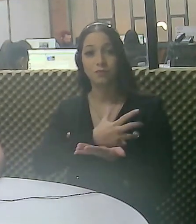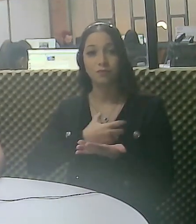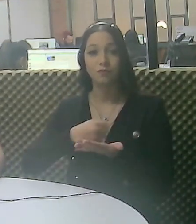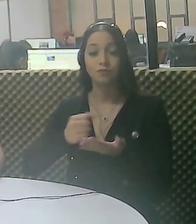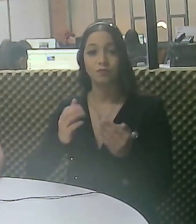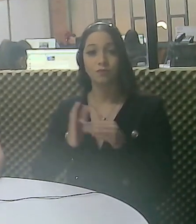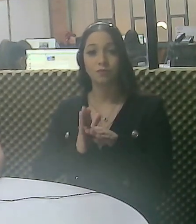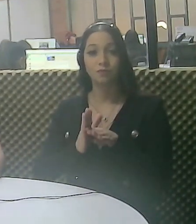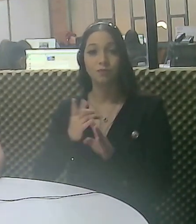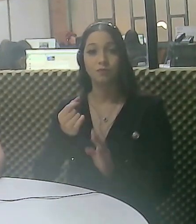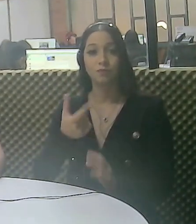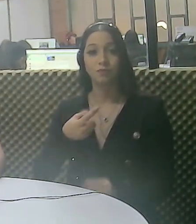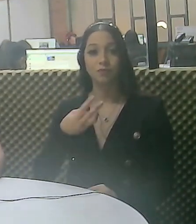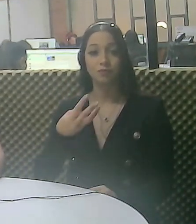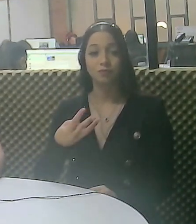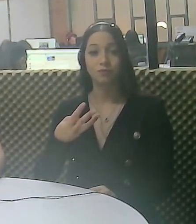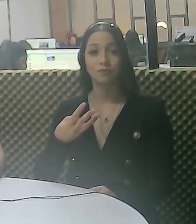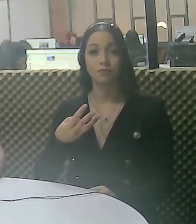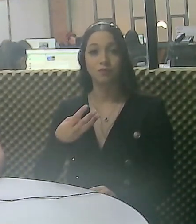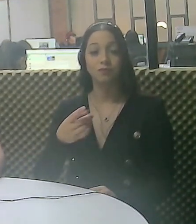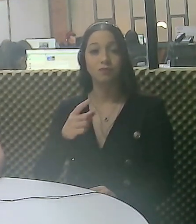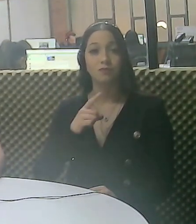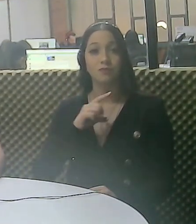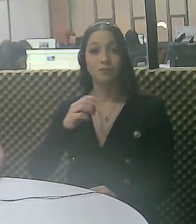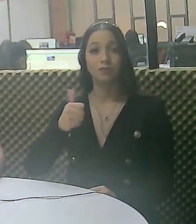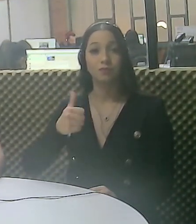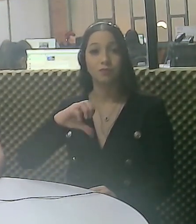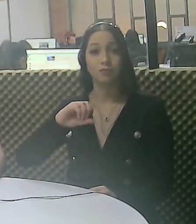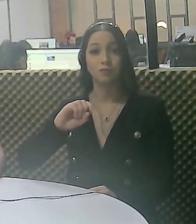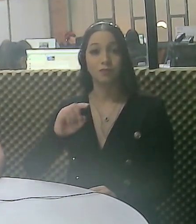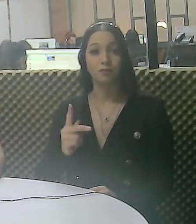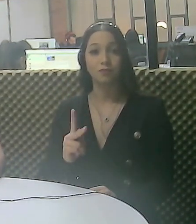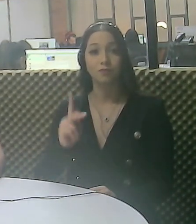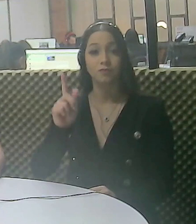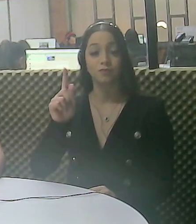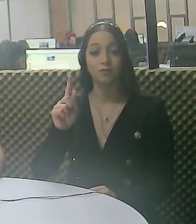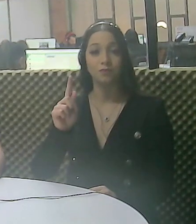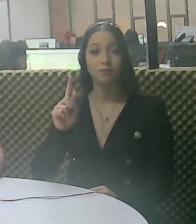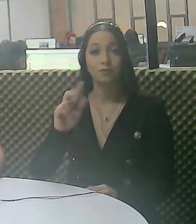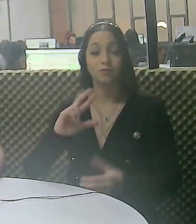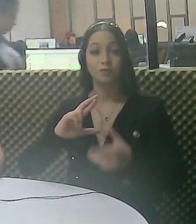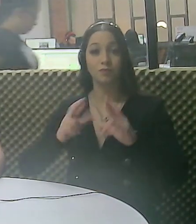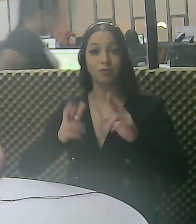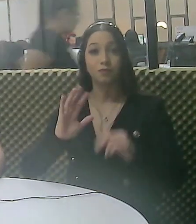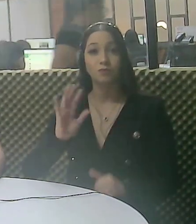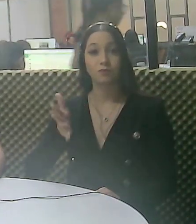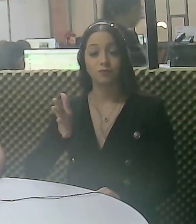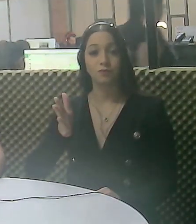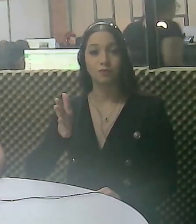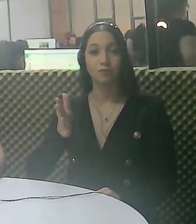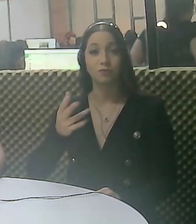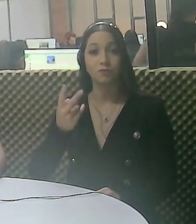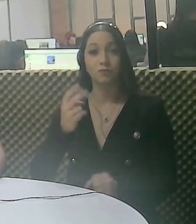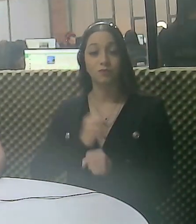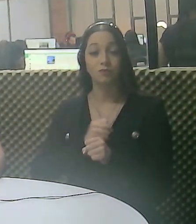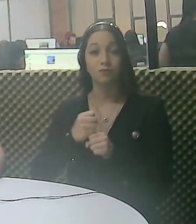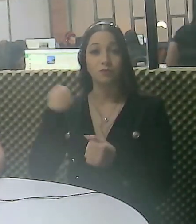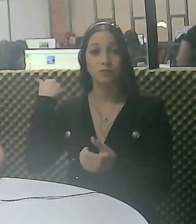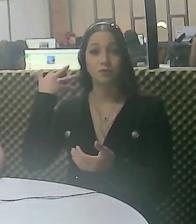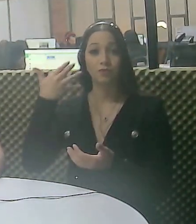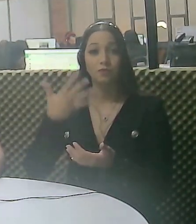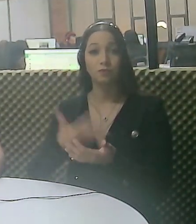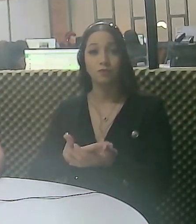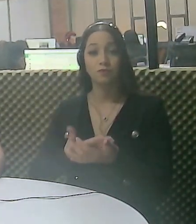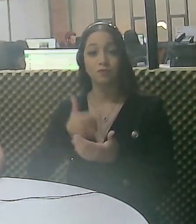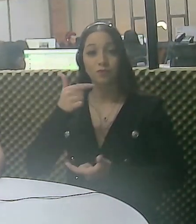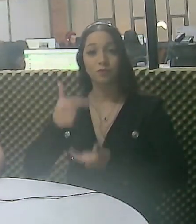até 2023, das quais 19 mil toneladas foram recicladas. Nos últimos 2 anos, a cobertura